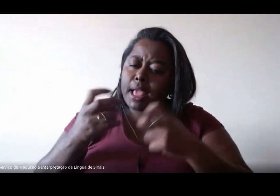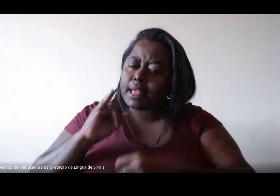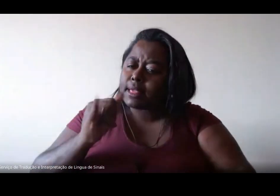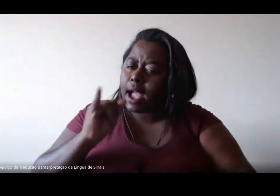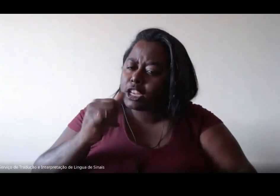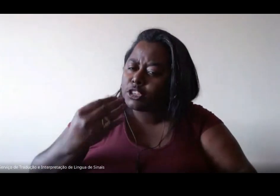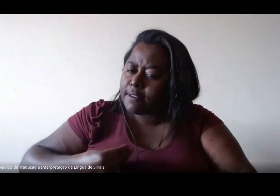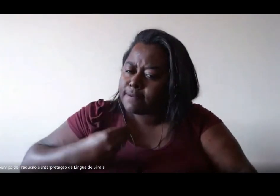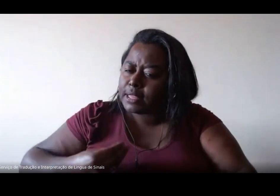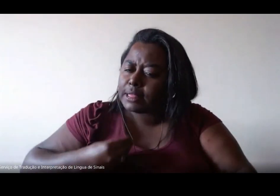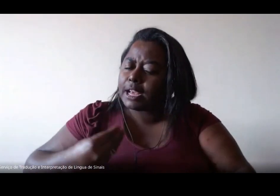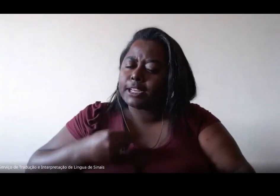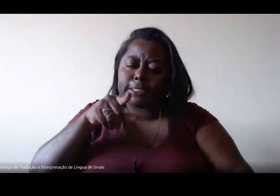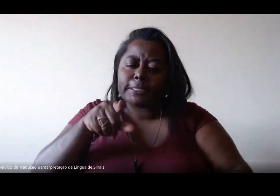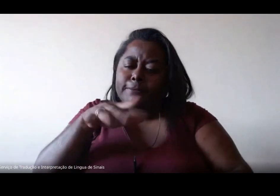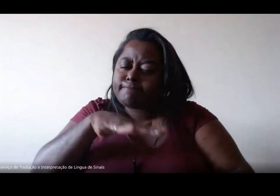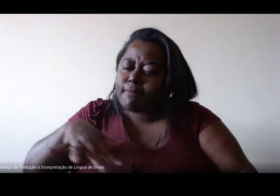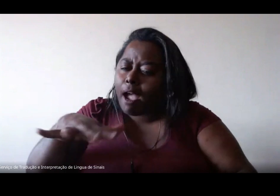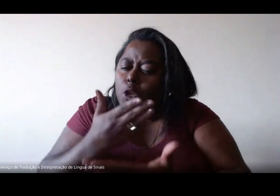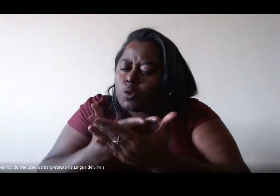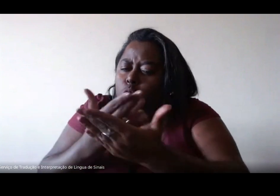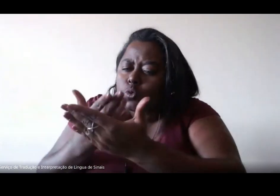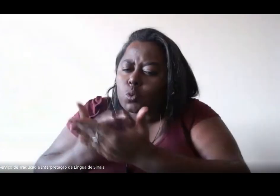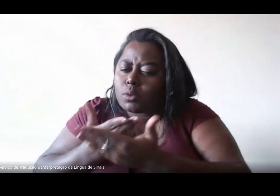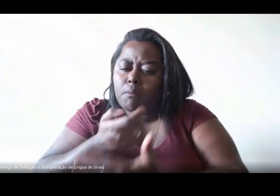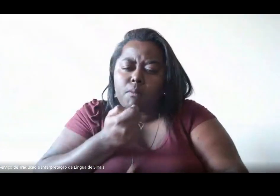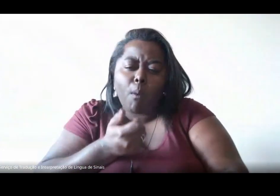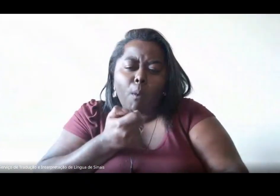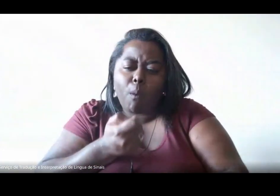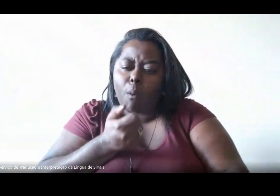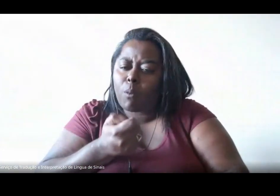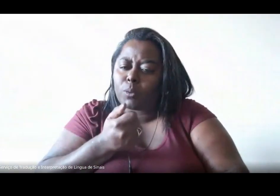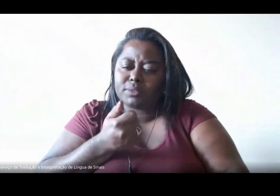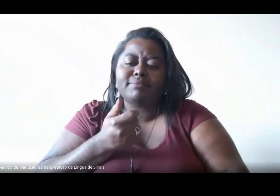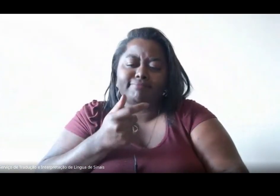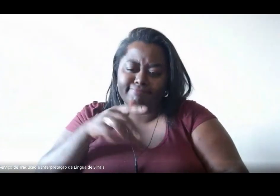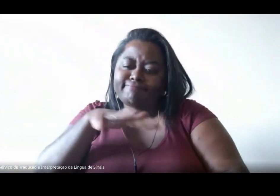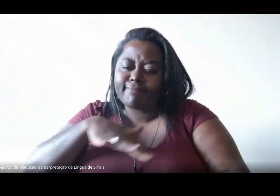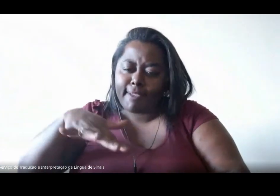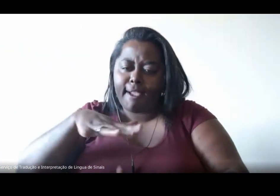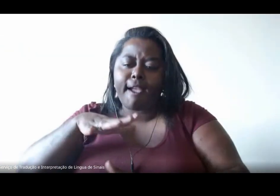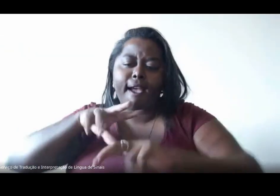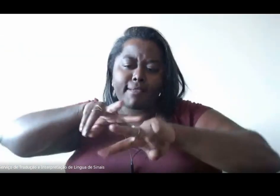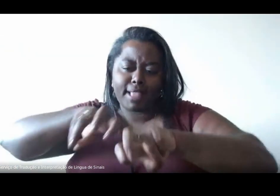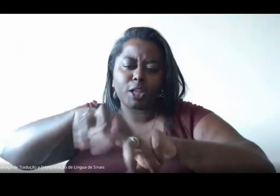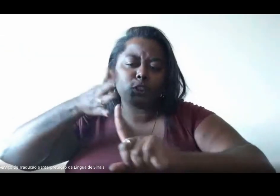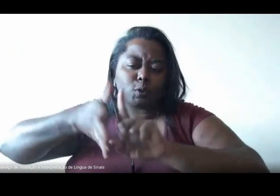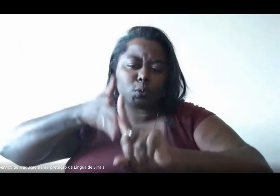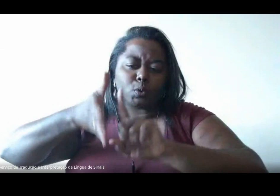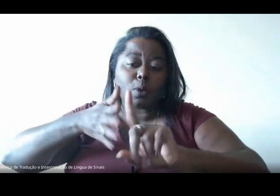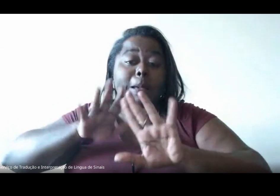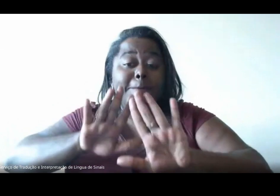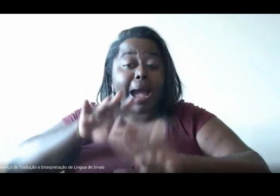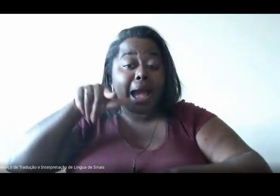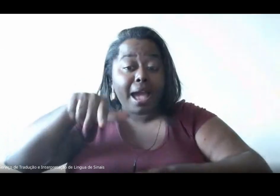de vida era pouco estudada no âmbito da análise do discurso, anos atrás, e que já era